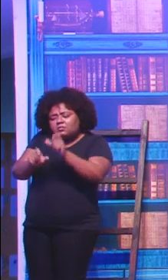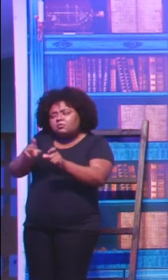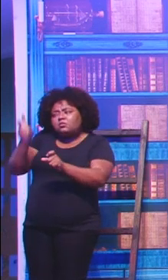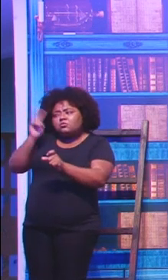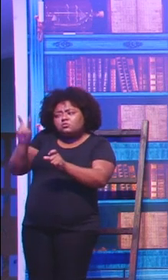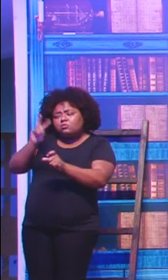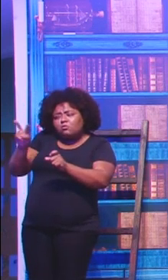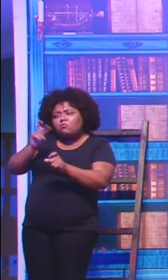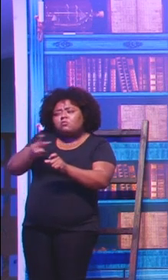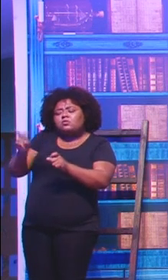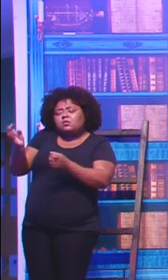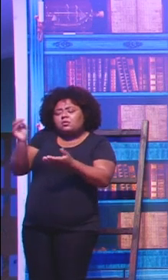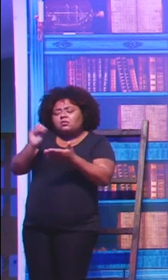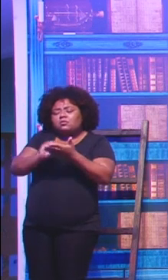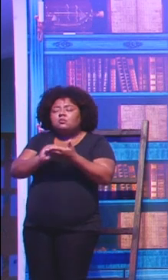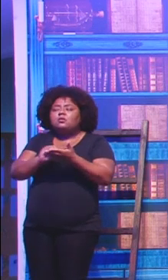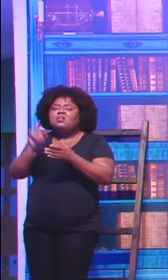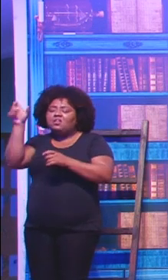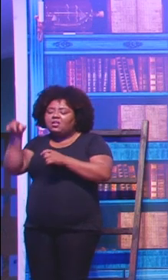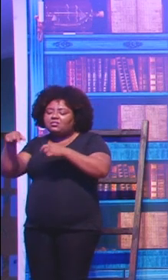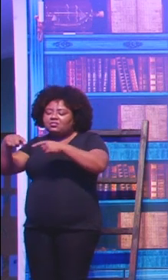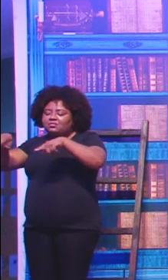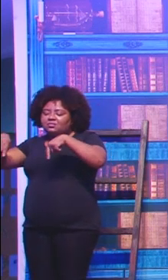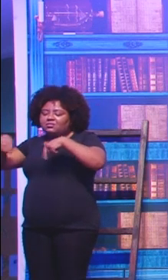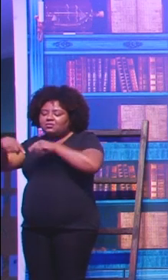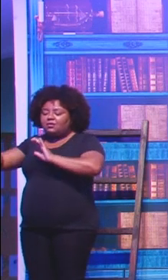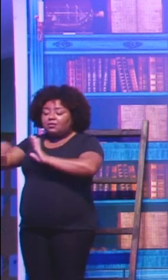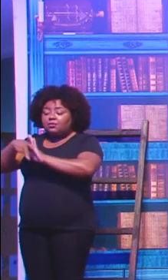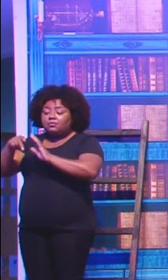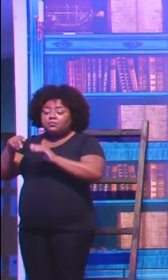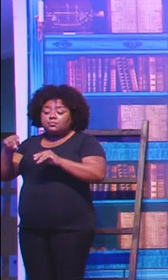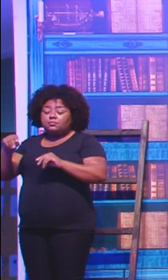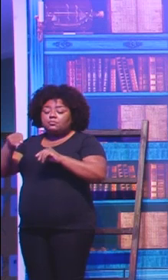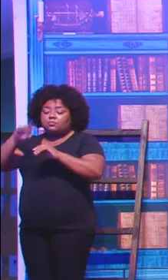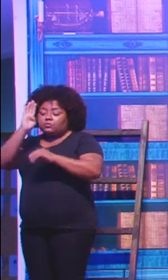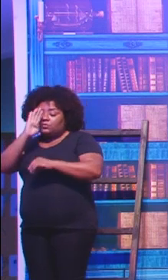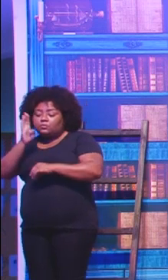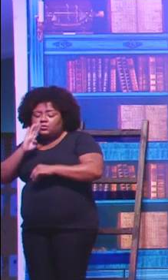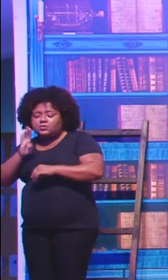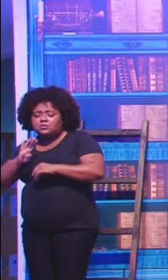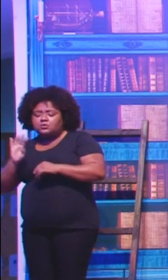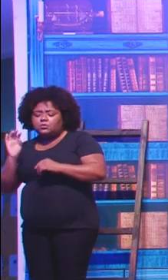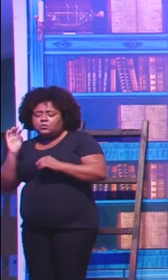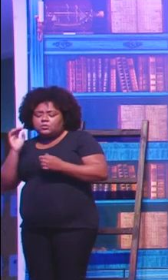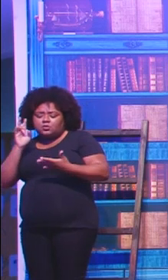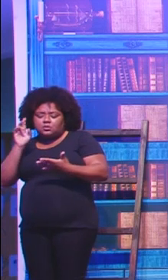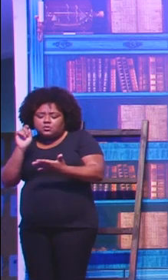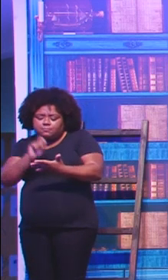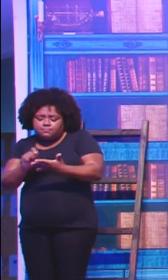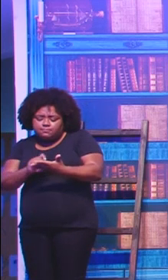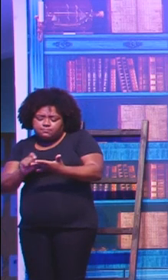das terras de um Brasil profundo, mas colocar essas histórias...